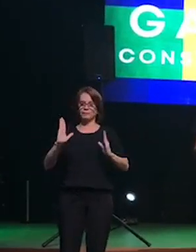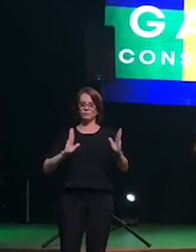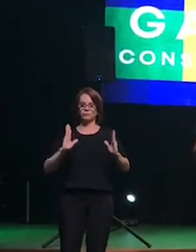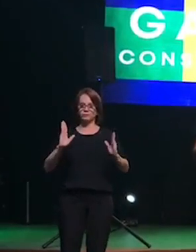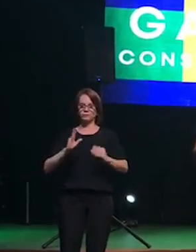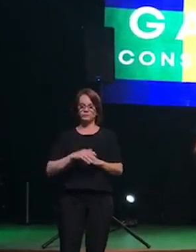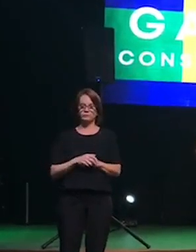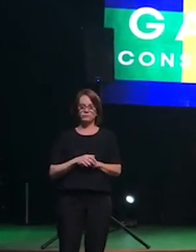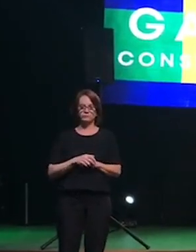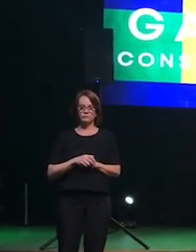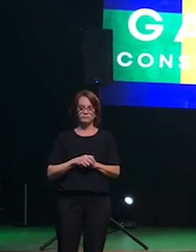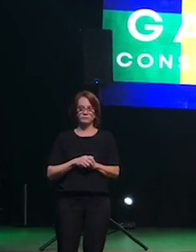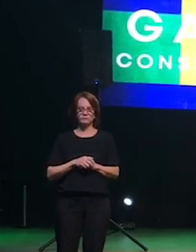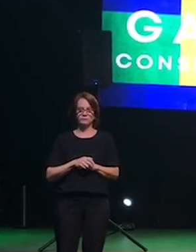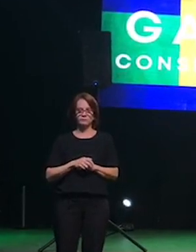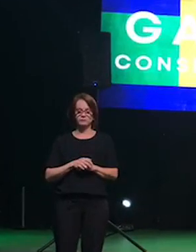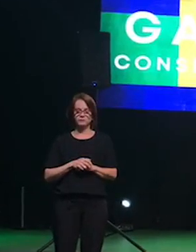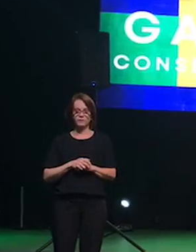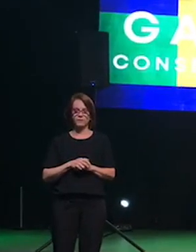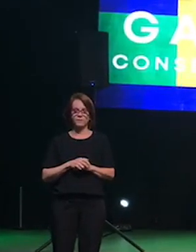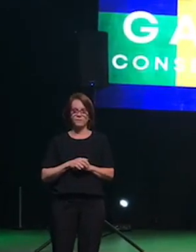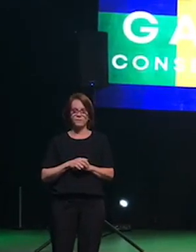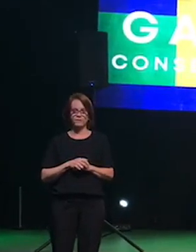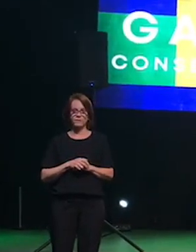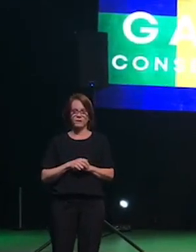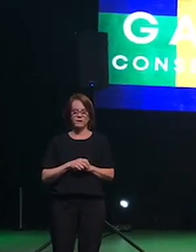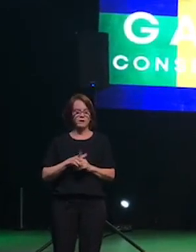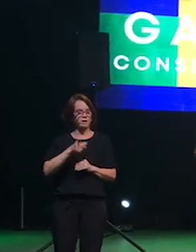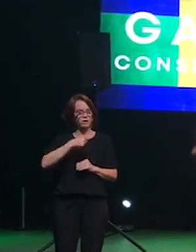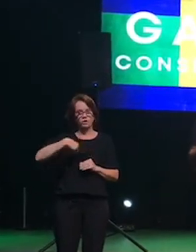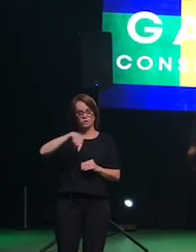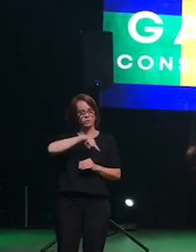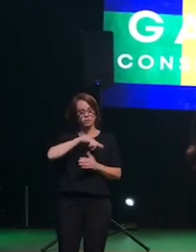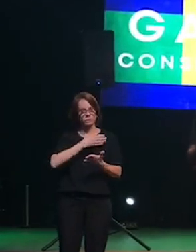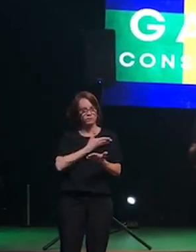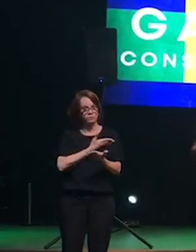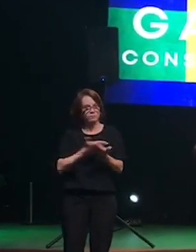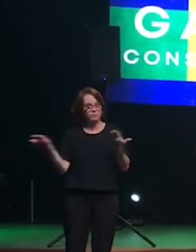Nós não perdemos no cenário político.